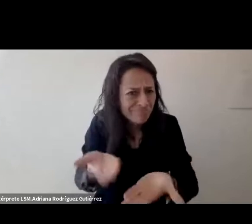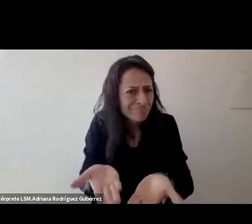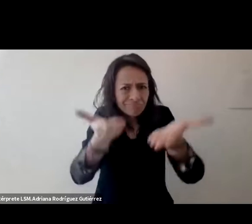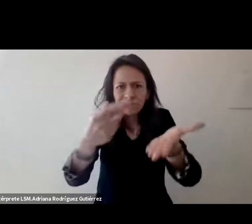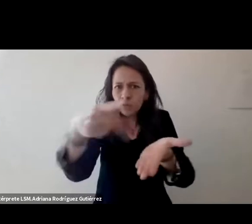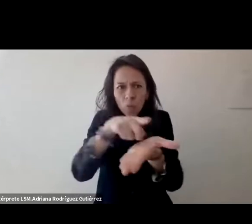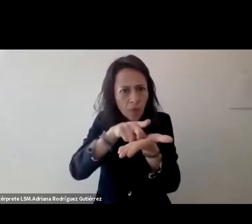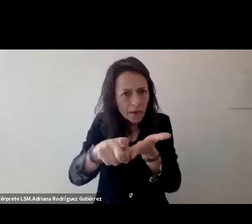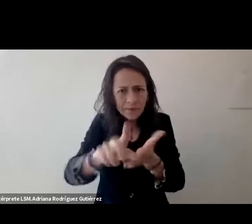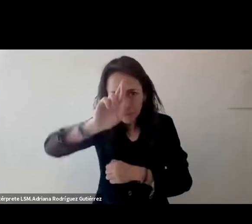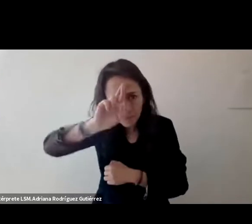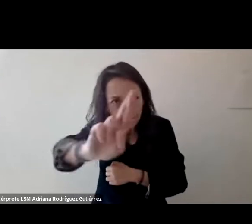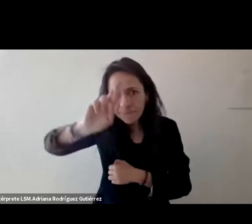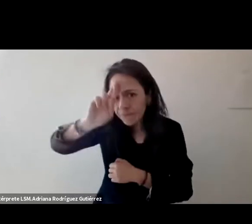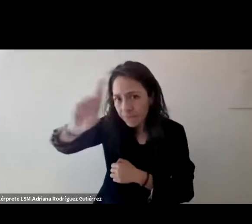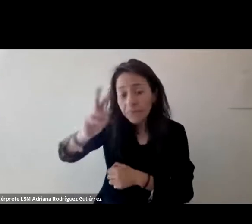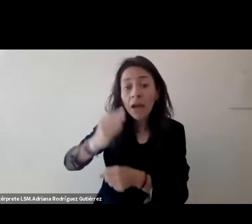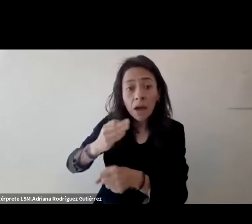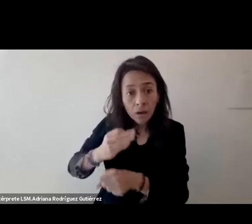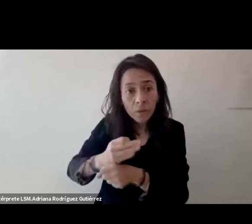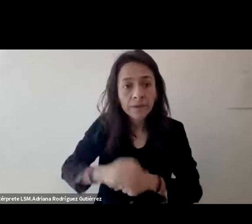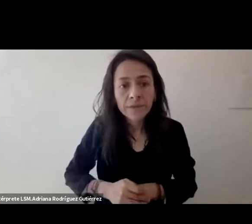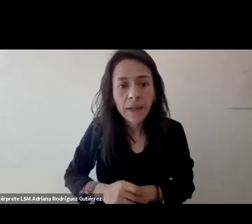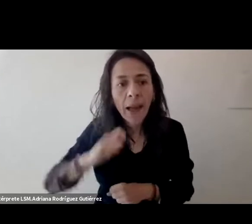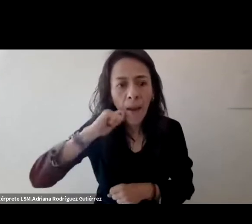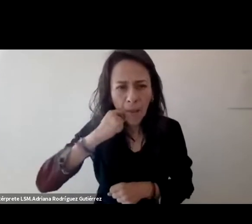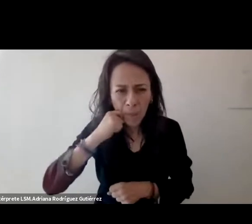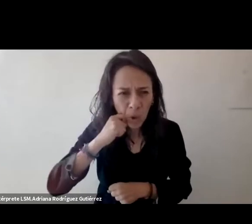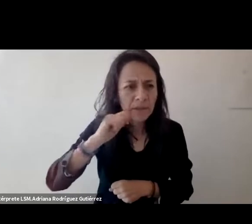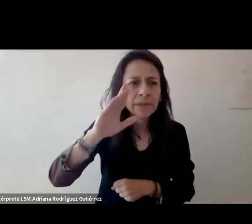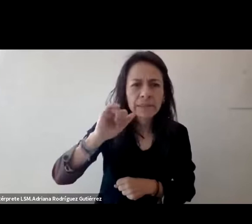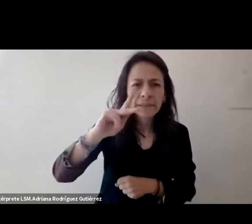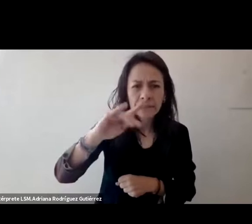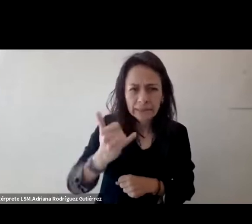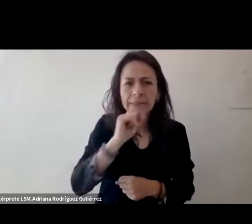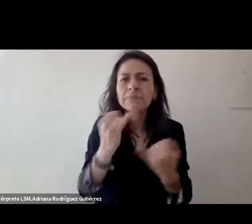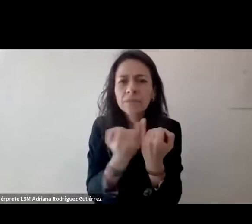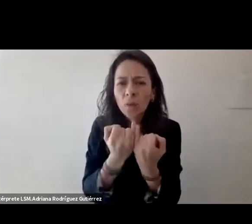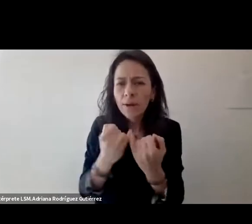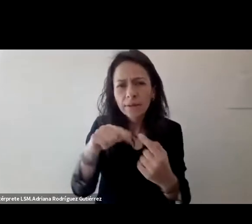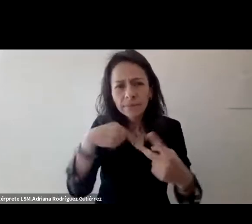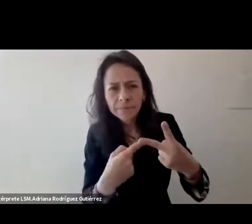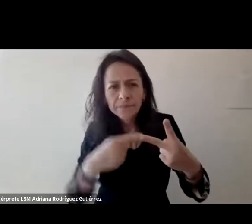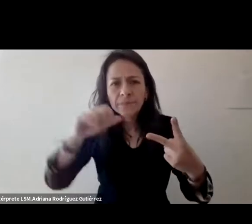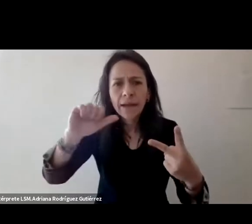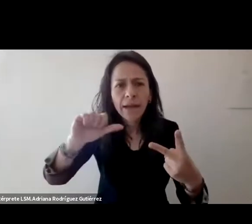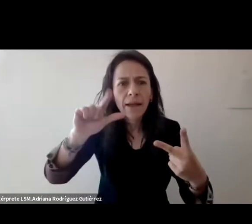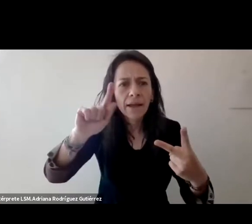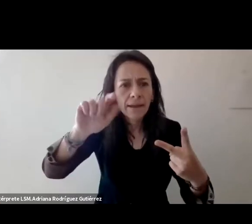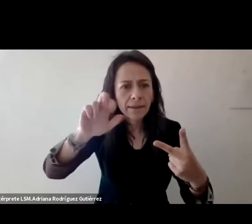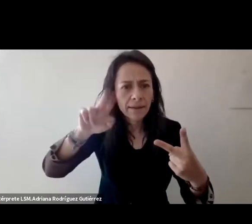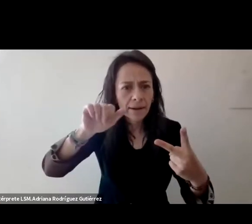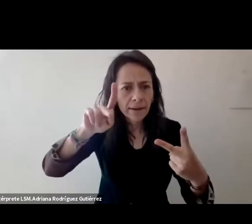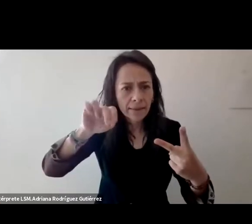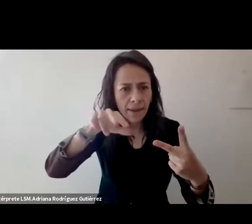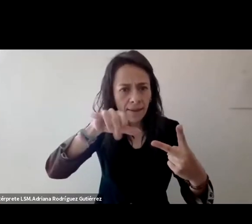presencia de Appleseed y de Alternativas, con quienes estamos en diálogo para